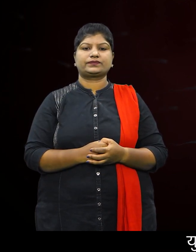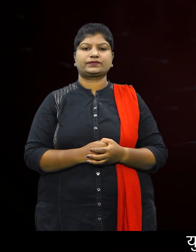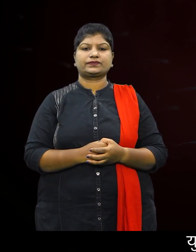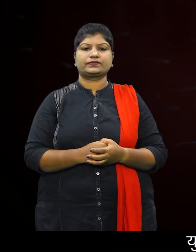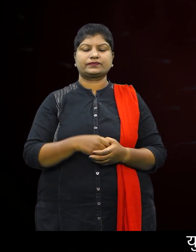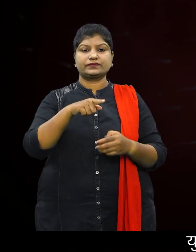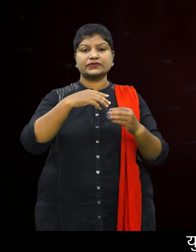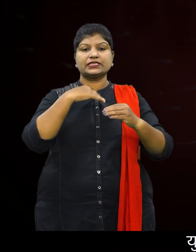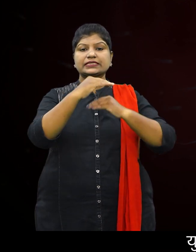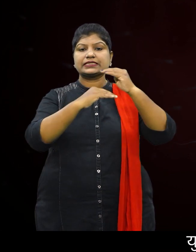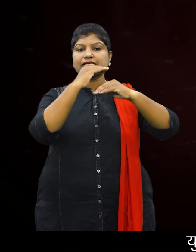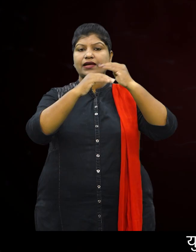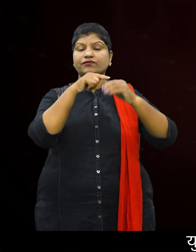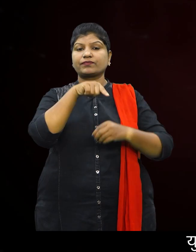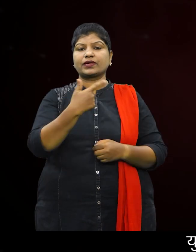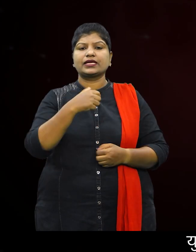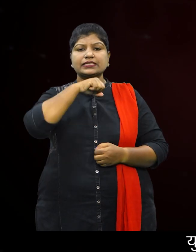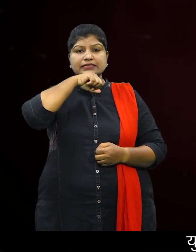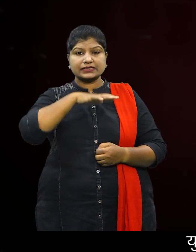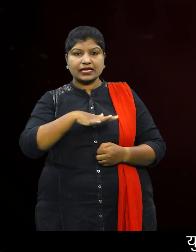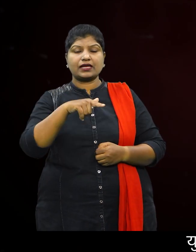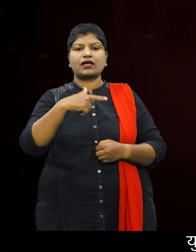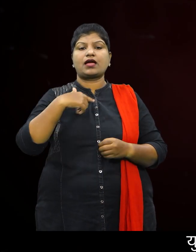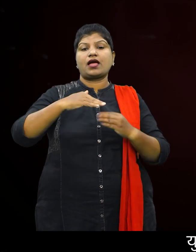युवा का वयस्क में विकास,